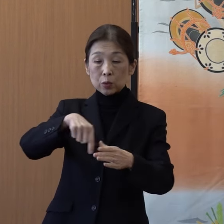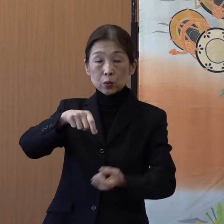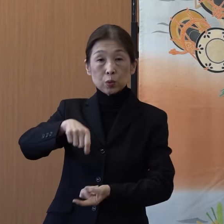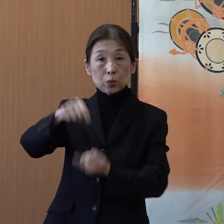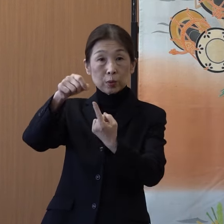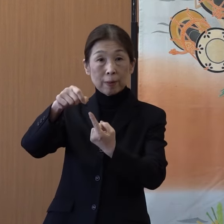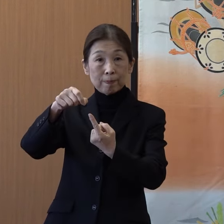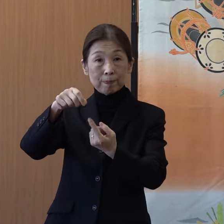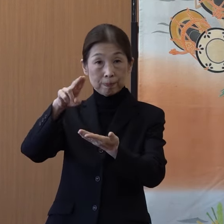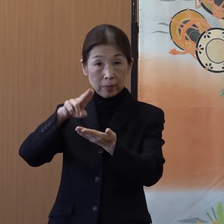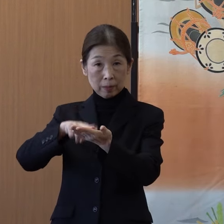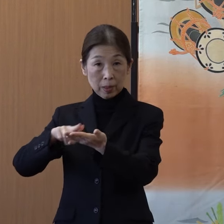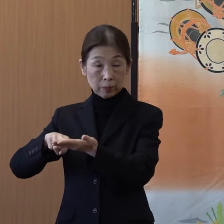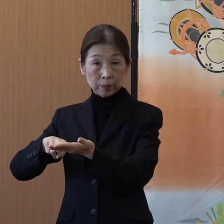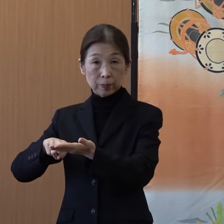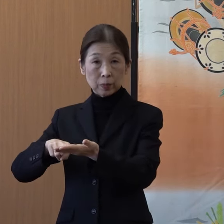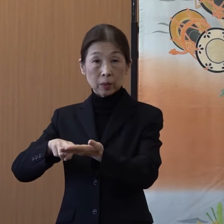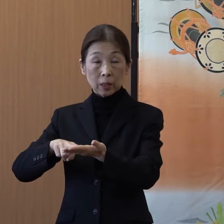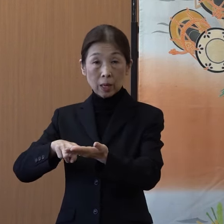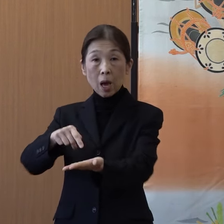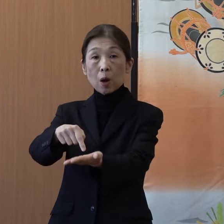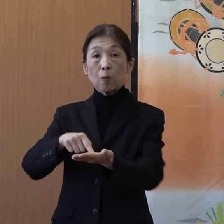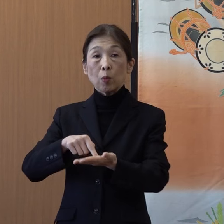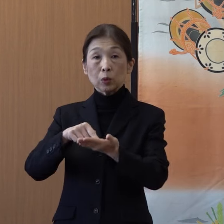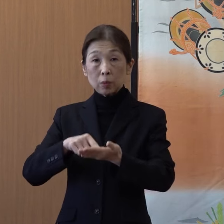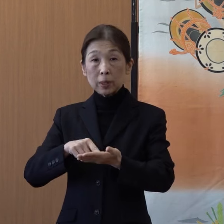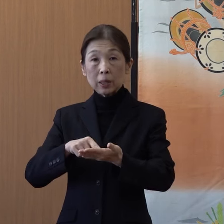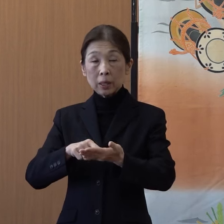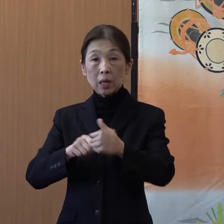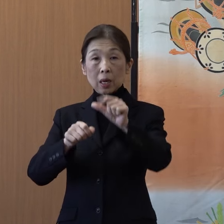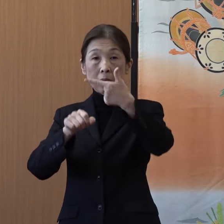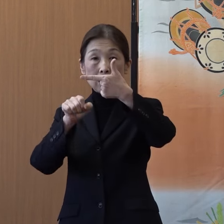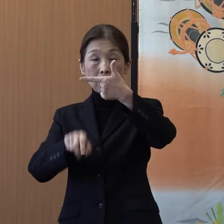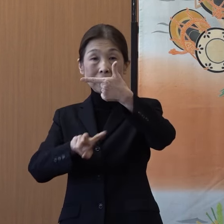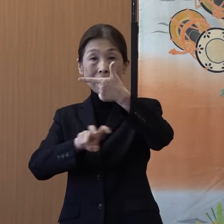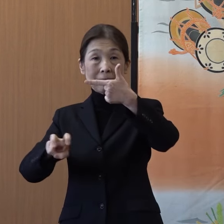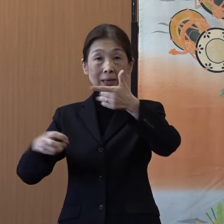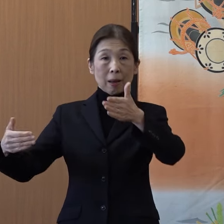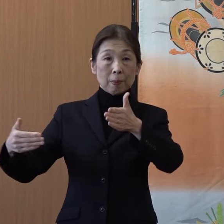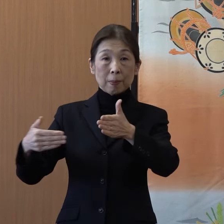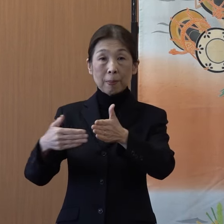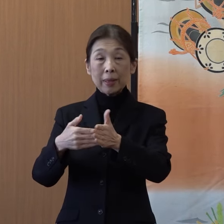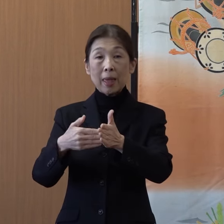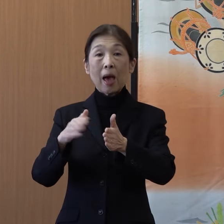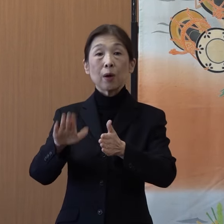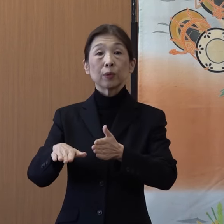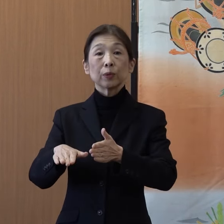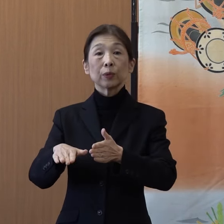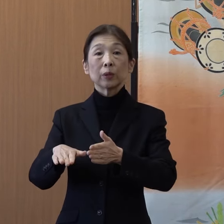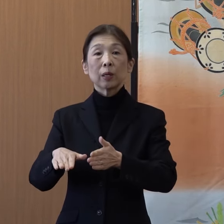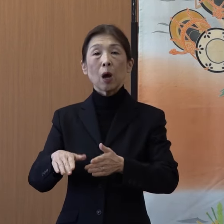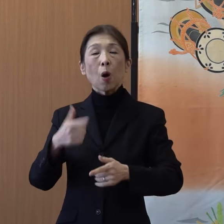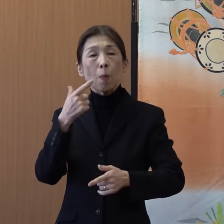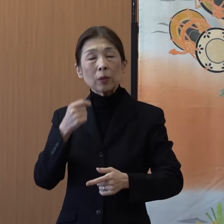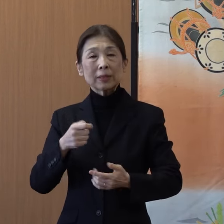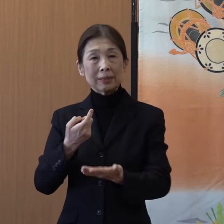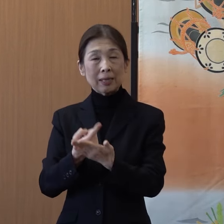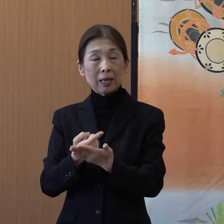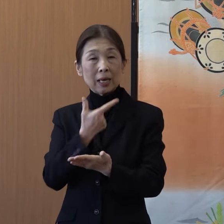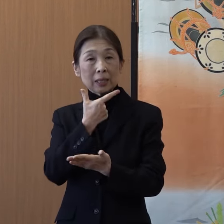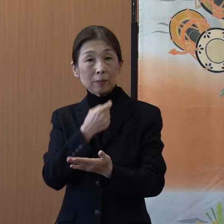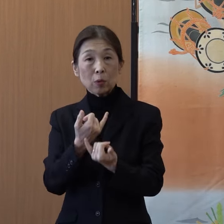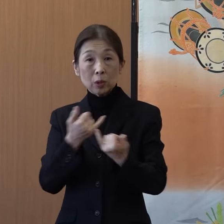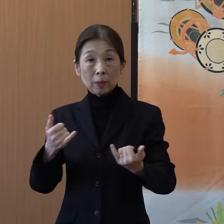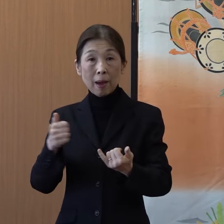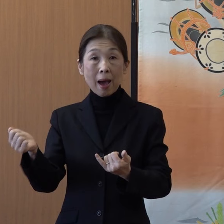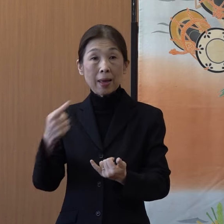ますが、受付は来月20日まででありますので、出走をお考えの方は早めのエント